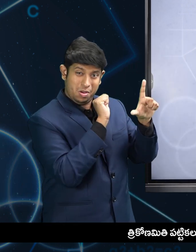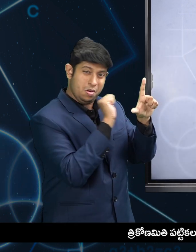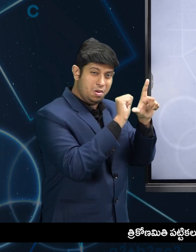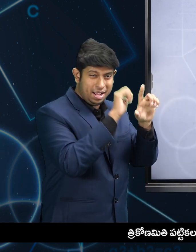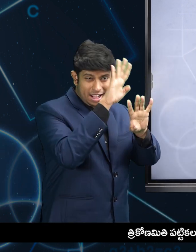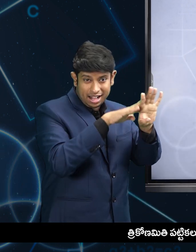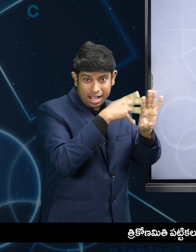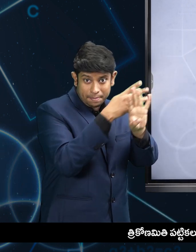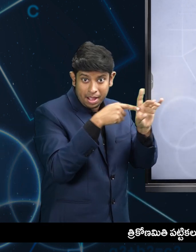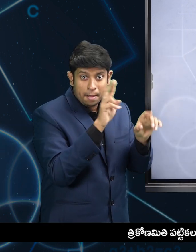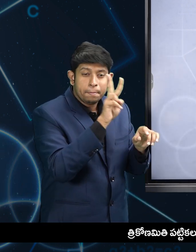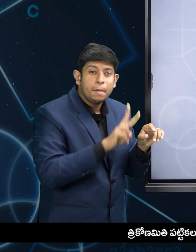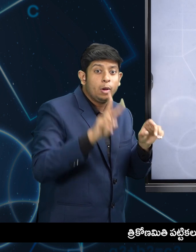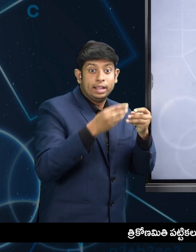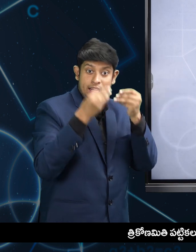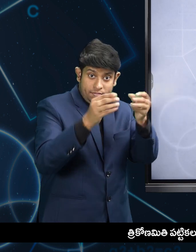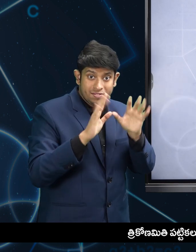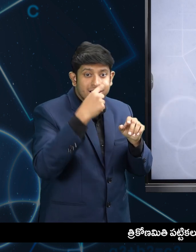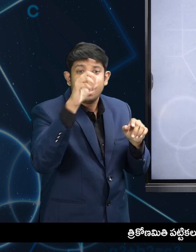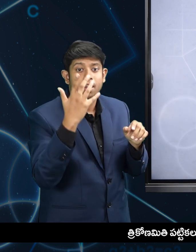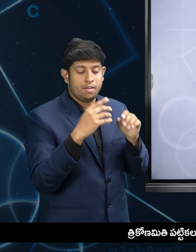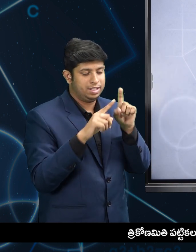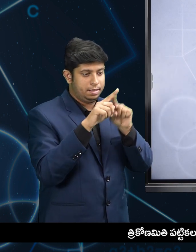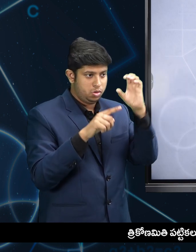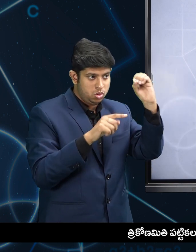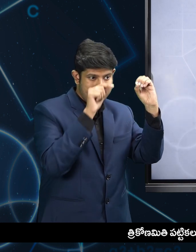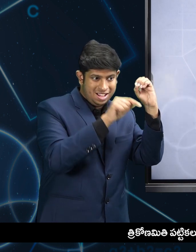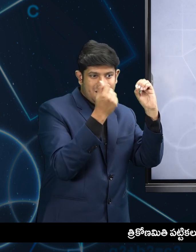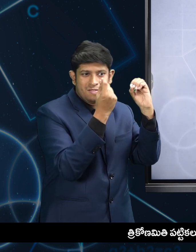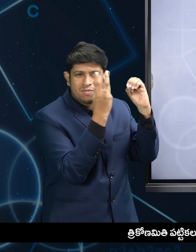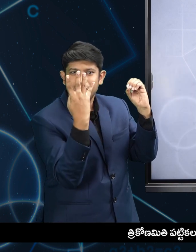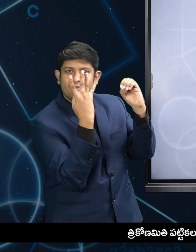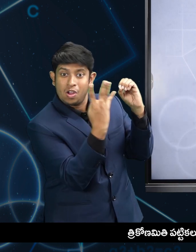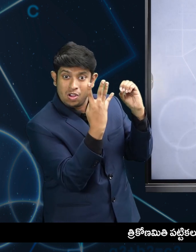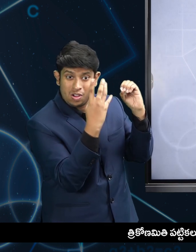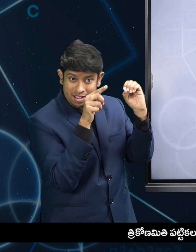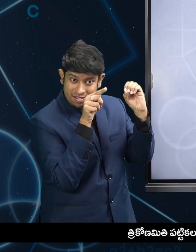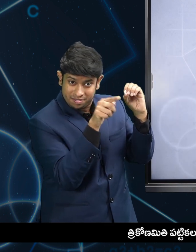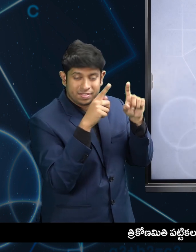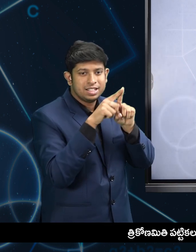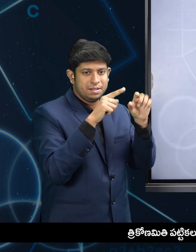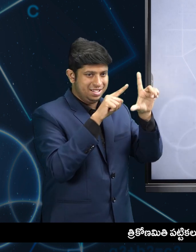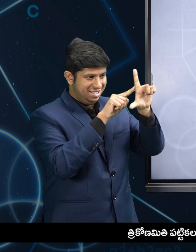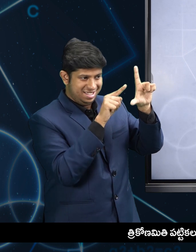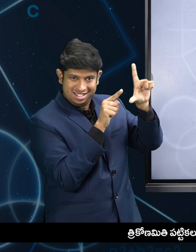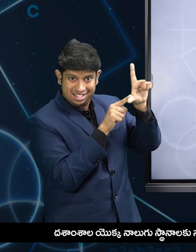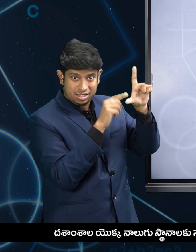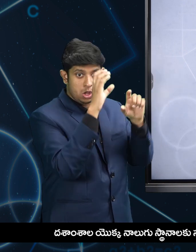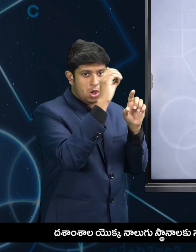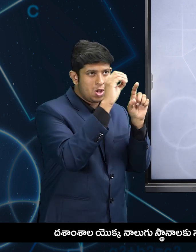త్రికోణమితి పట్టికలు 60 విరామాలలో 0 డిగ్రీల నుండి 90 డిగ్రీల వరకు ఉన్న కోణాల కోసం దశాంశాల